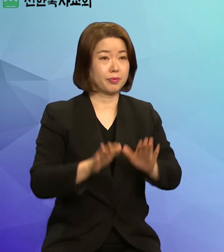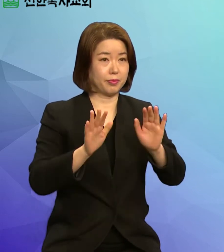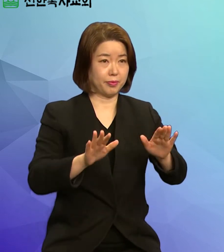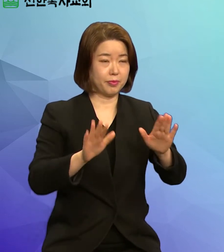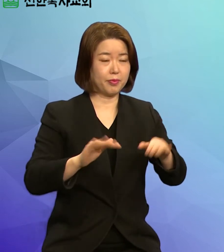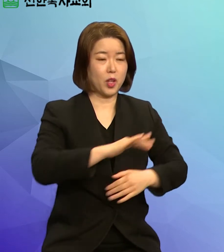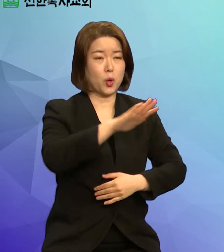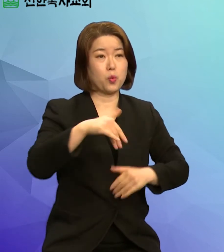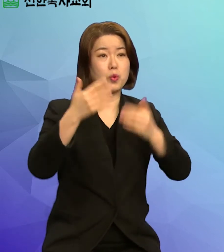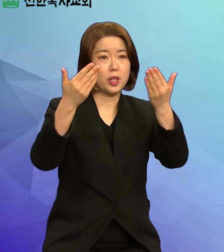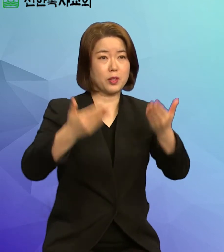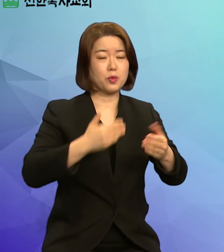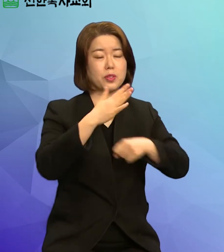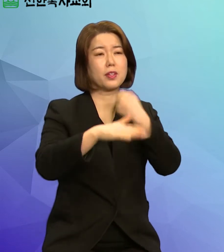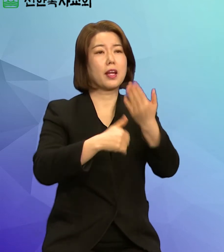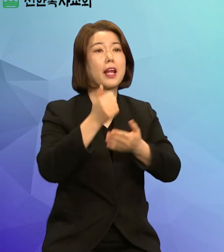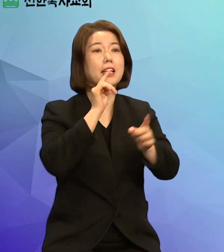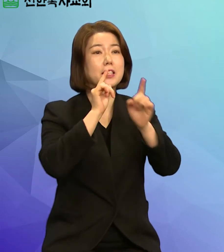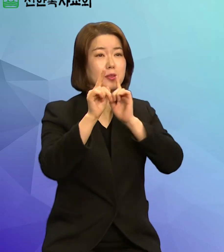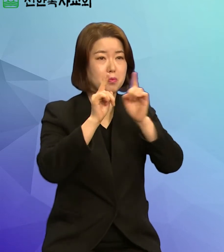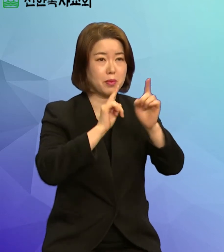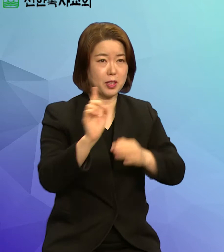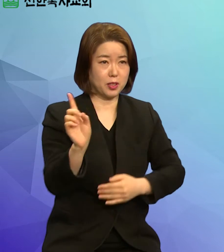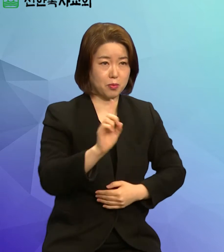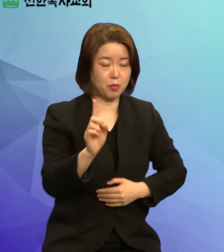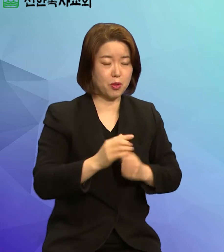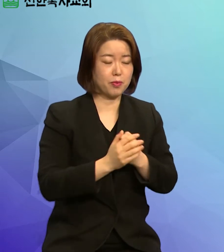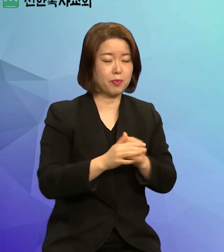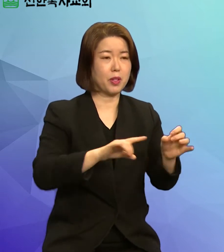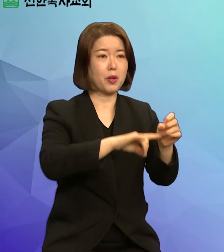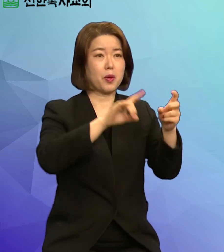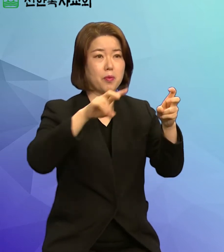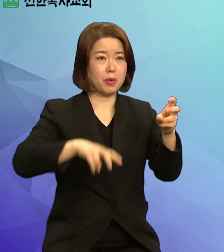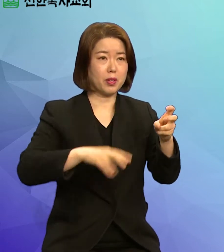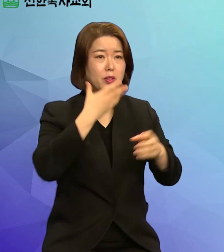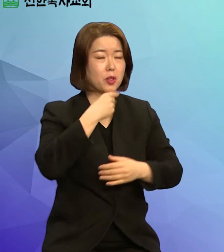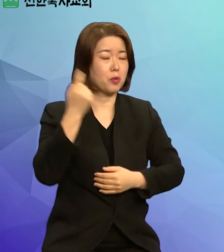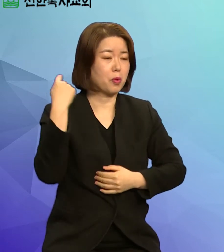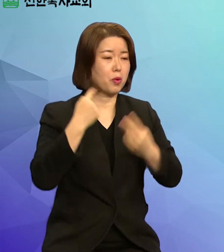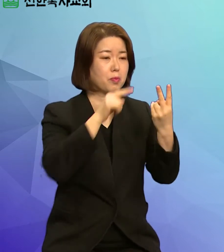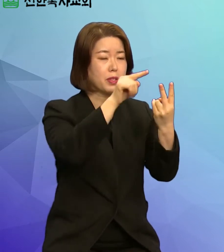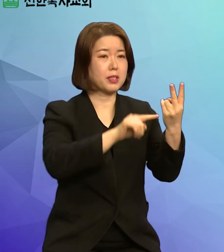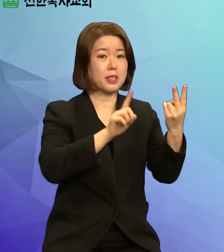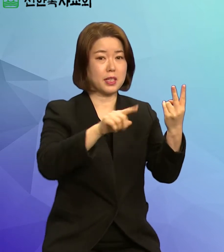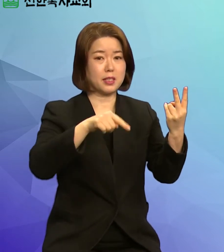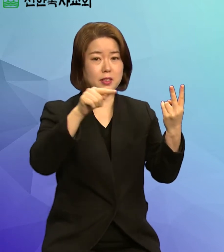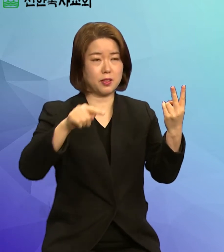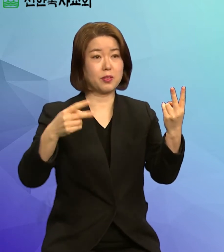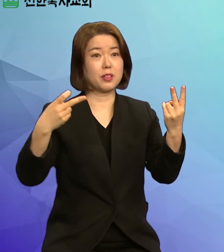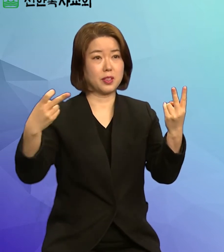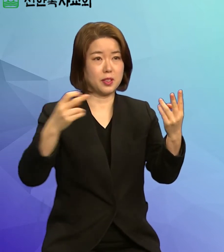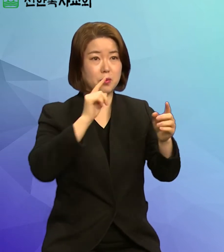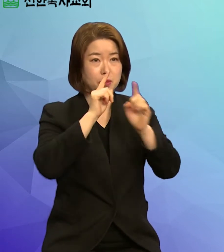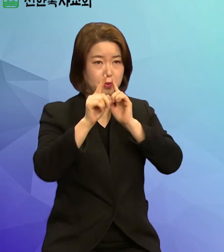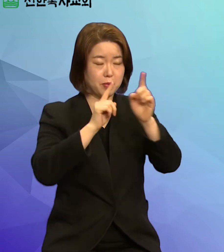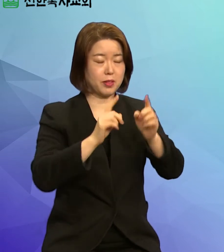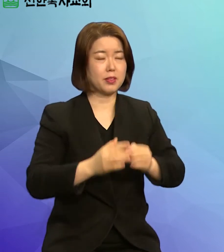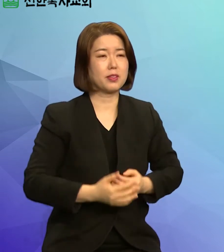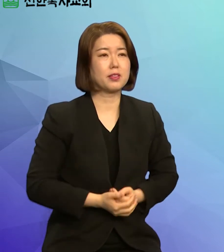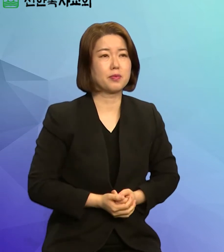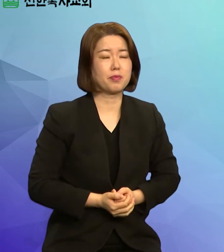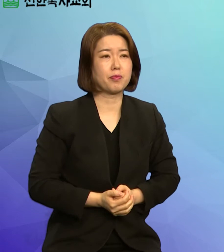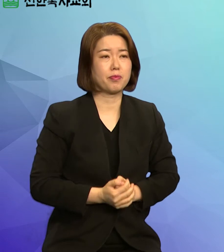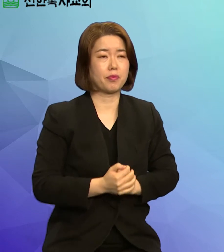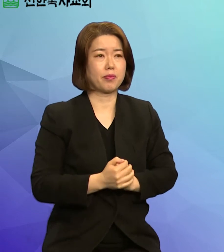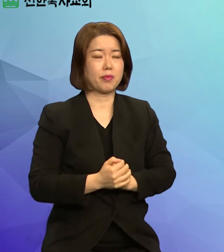오늘 우리에게 주시는 하나님의 말씀은 마태복음 2장 1절에서 12절 말씀입니다.